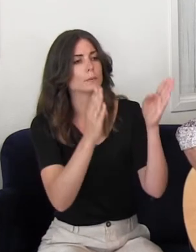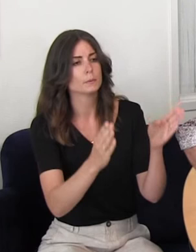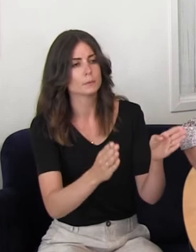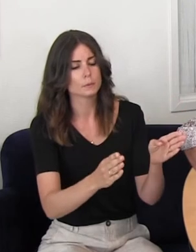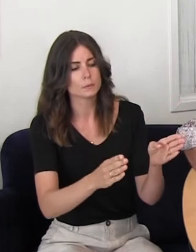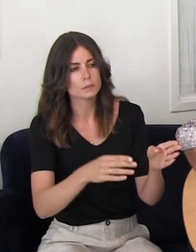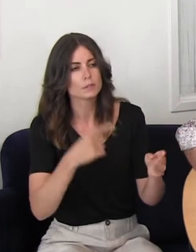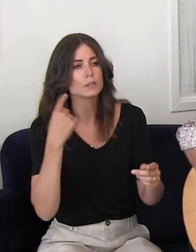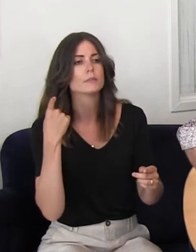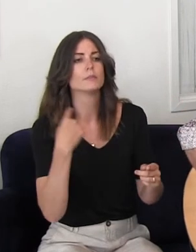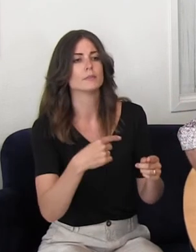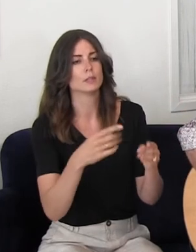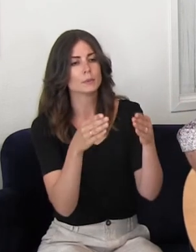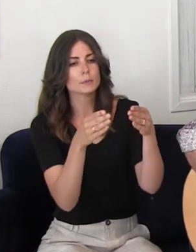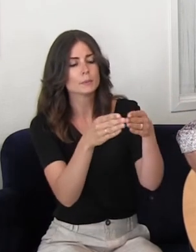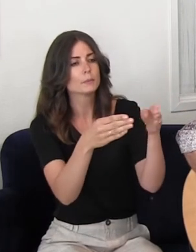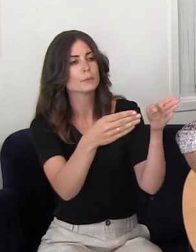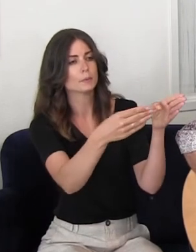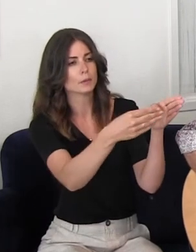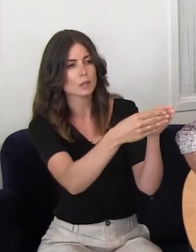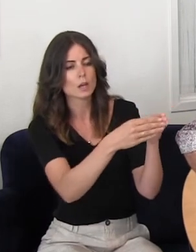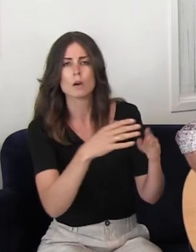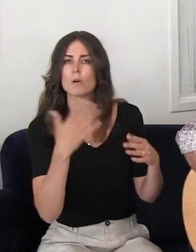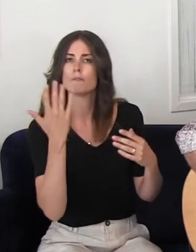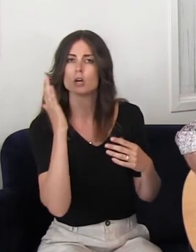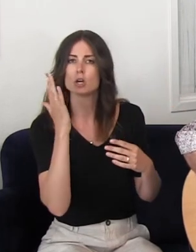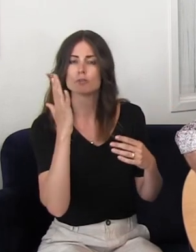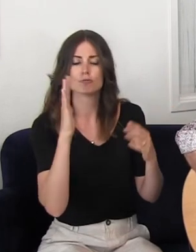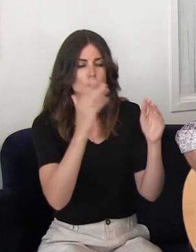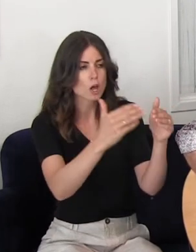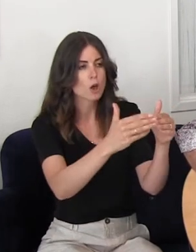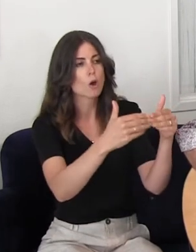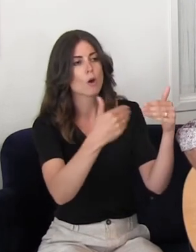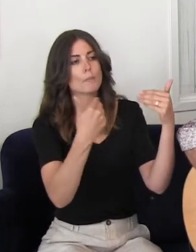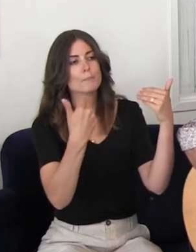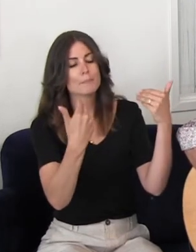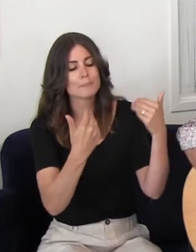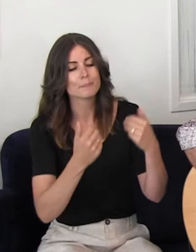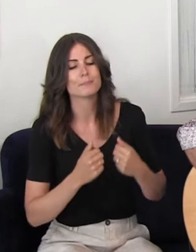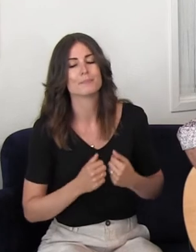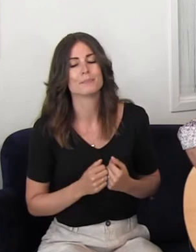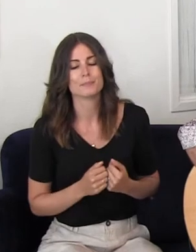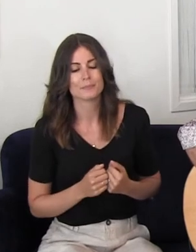stå vid. Och ett fönster stå öppet där i.